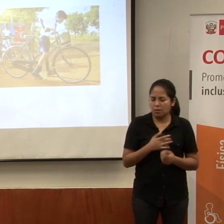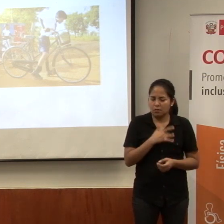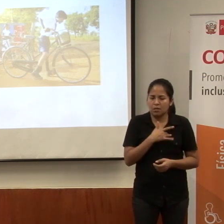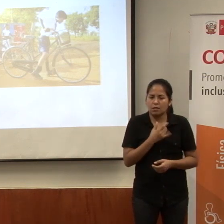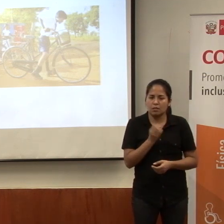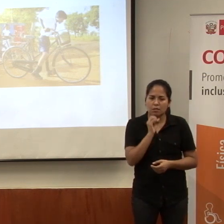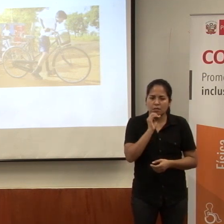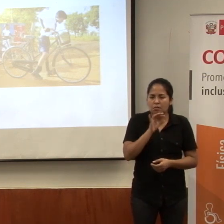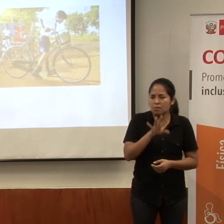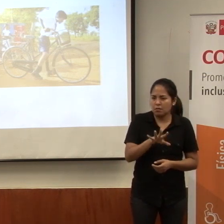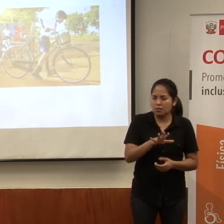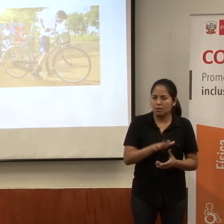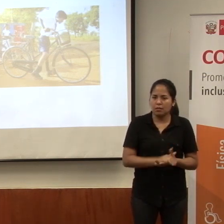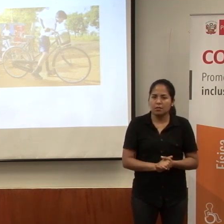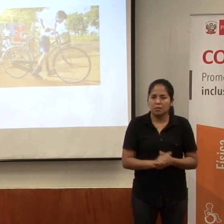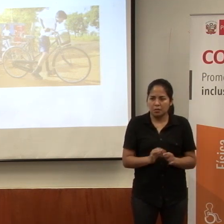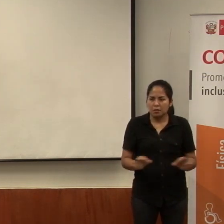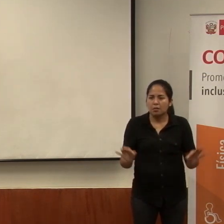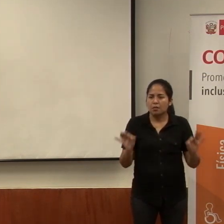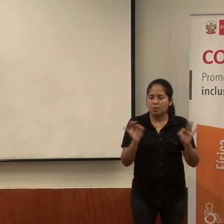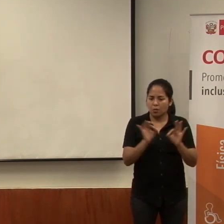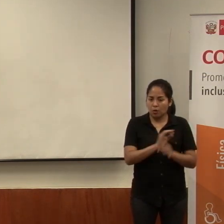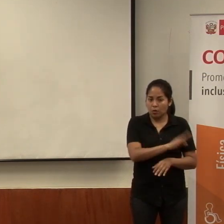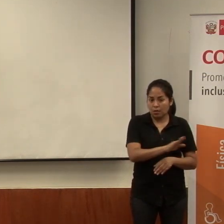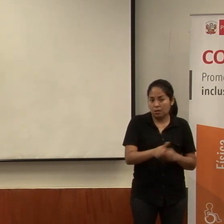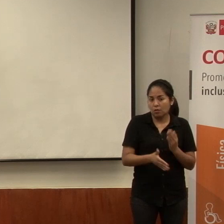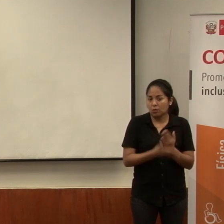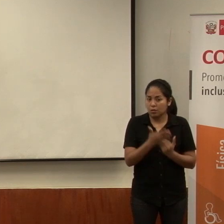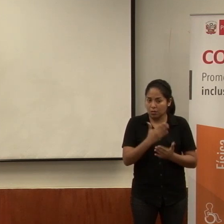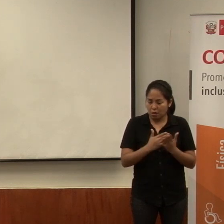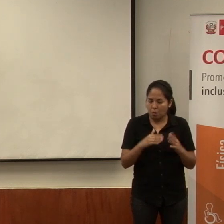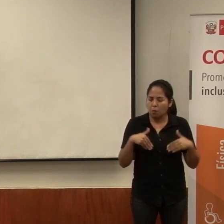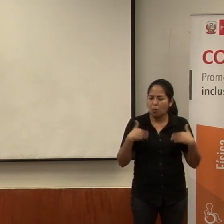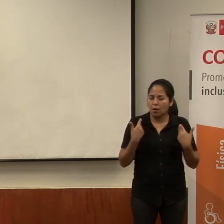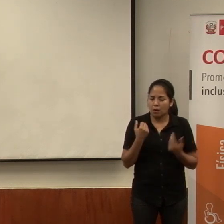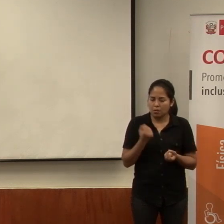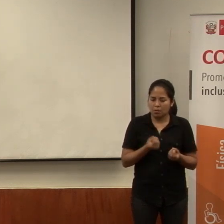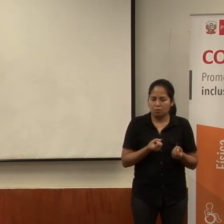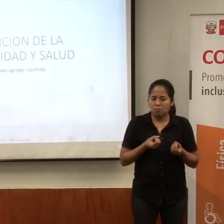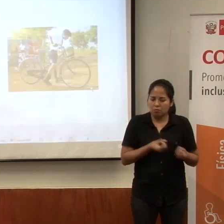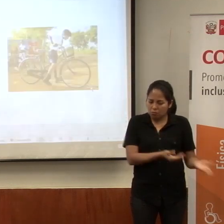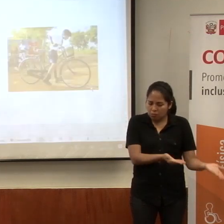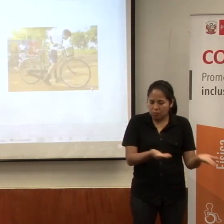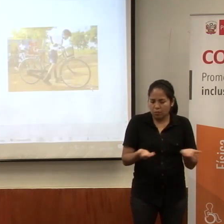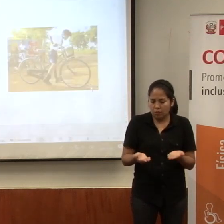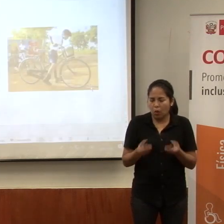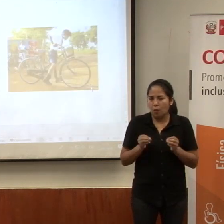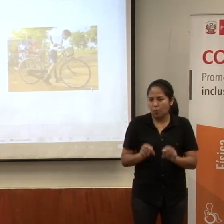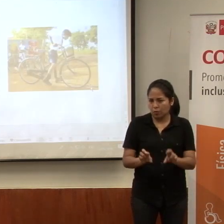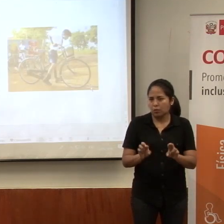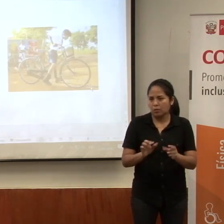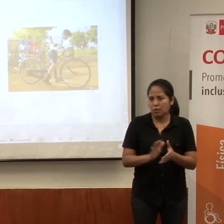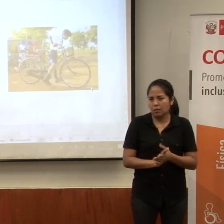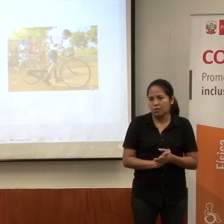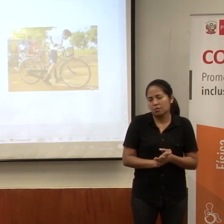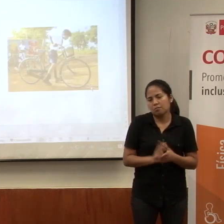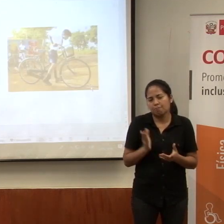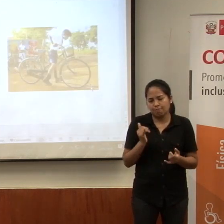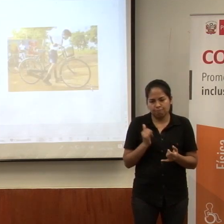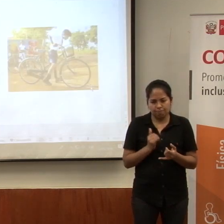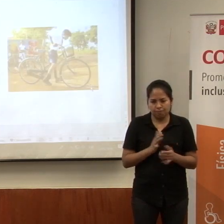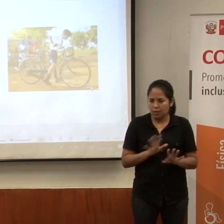que sienten, y también es importante que los niños con discapacidad puedan tener esa oportunidad. Eso es un poco lo que quería